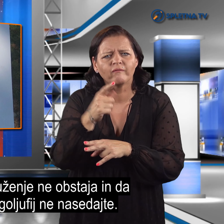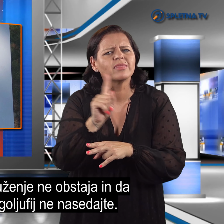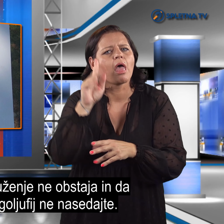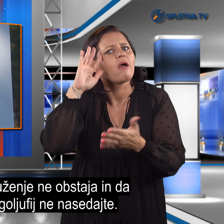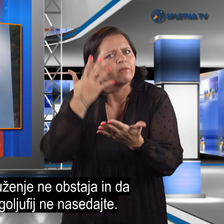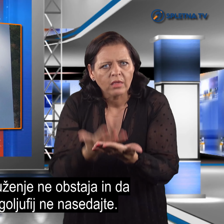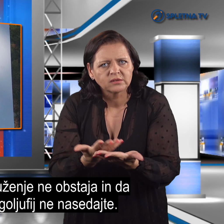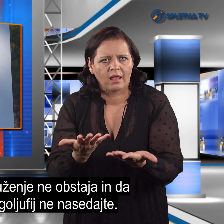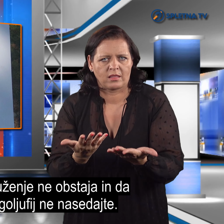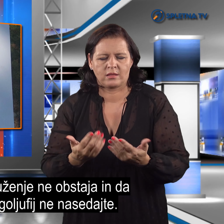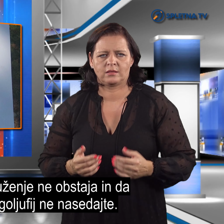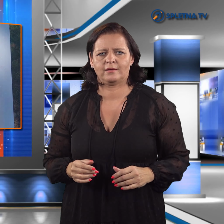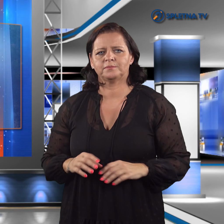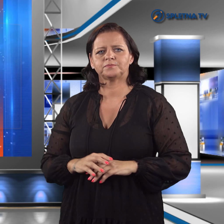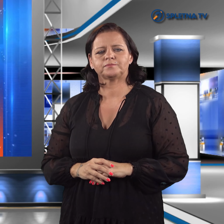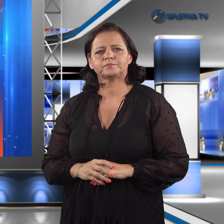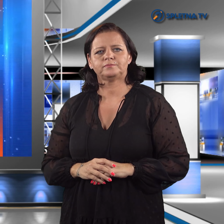poskusom goljufij ne nasedajte.